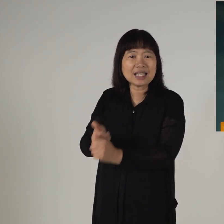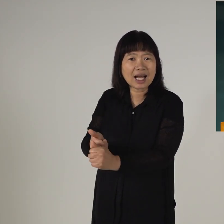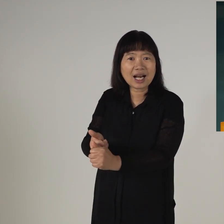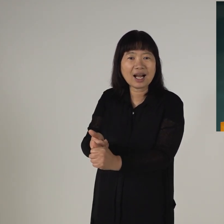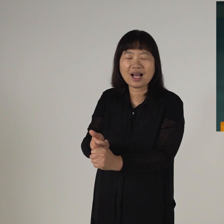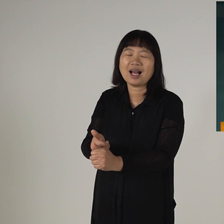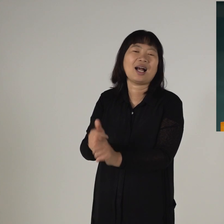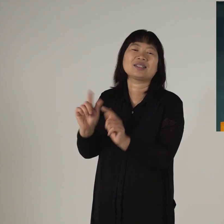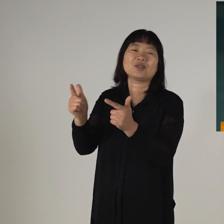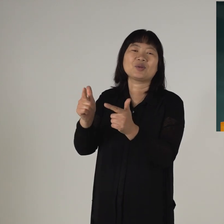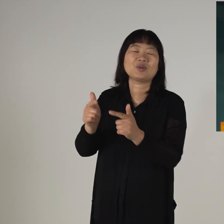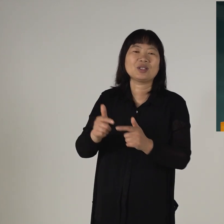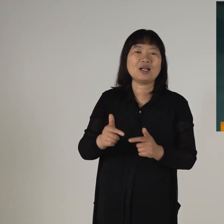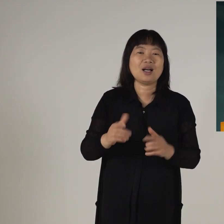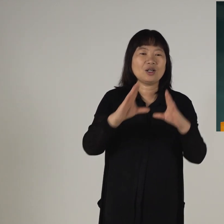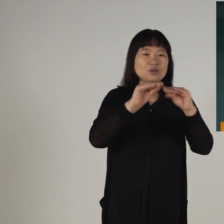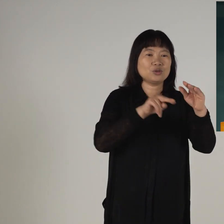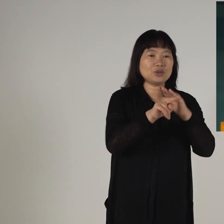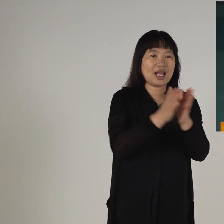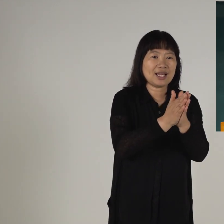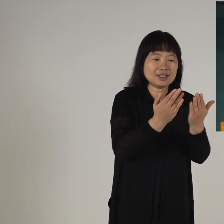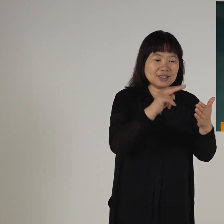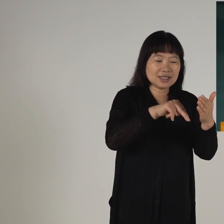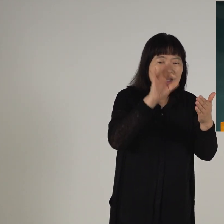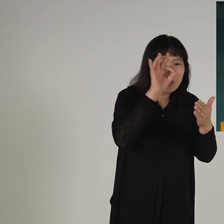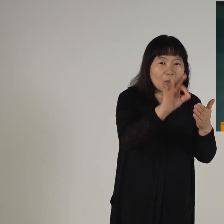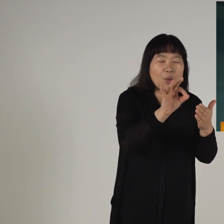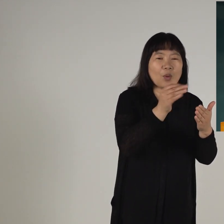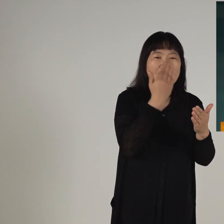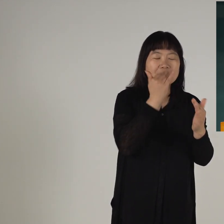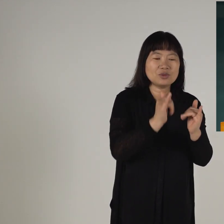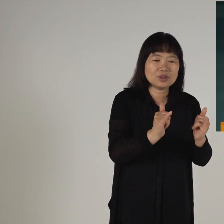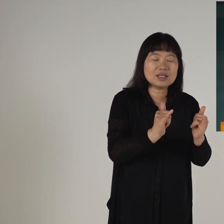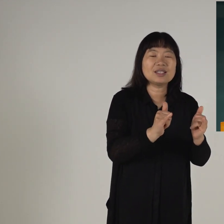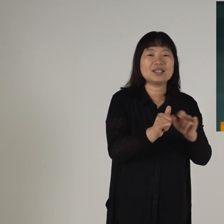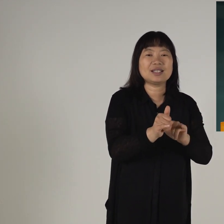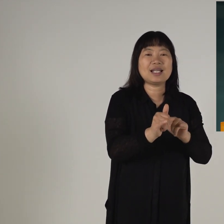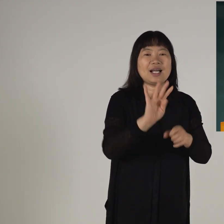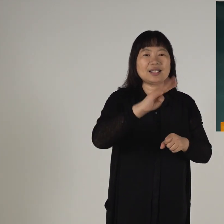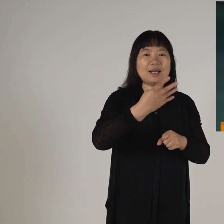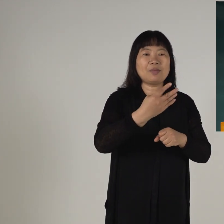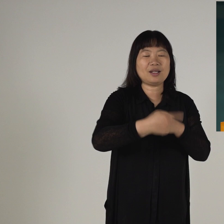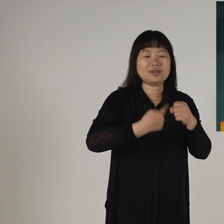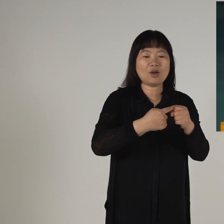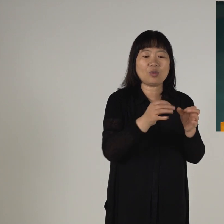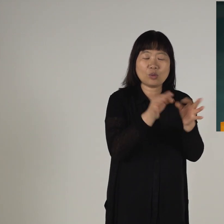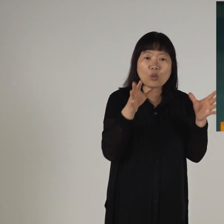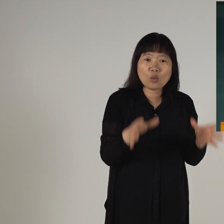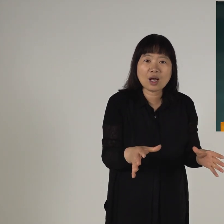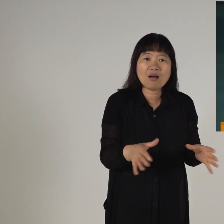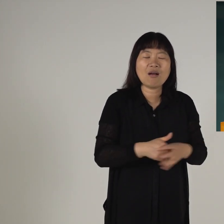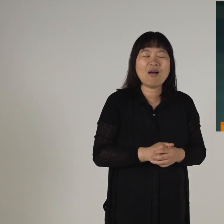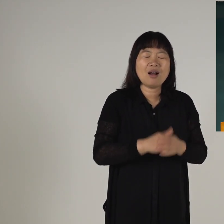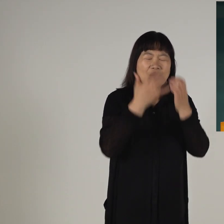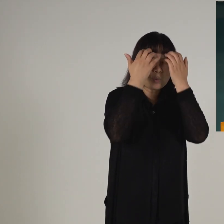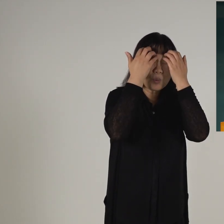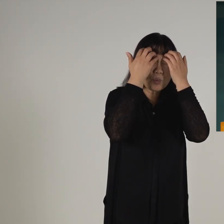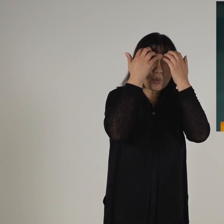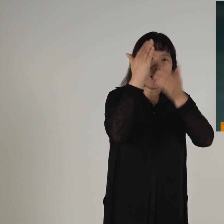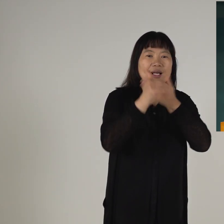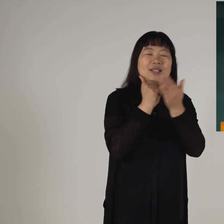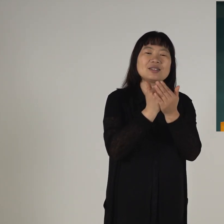아니에요. 저 출애굽 고수를 올라가면 히브리 노예들이 400년간을 고통 속에